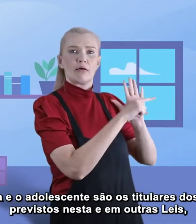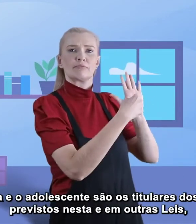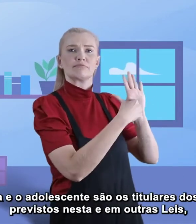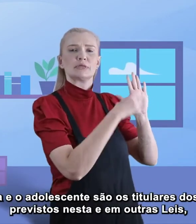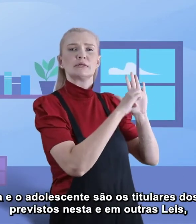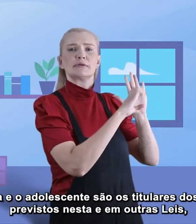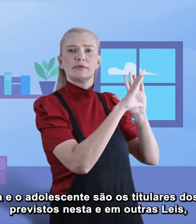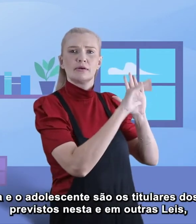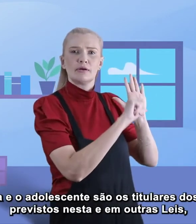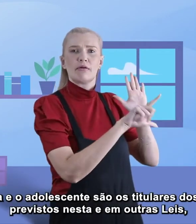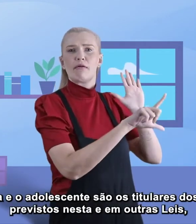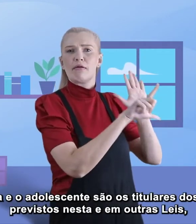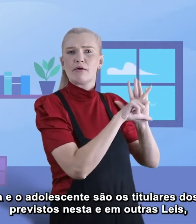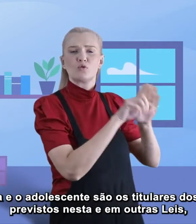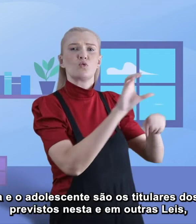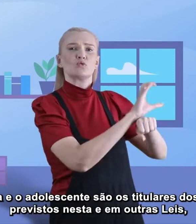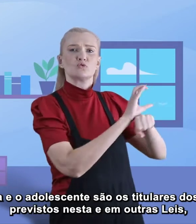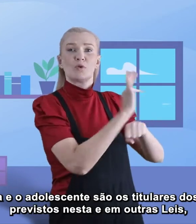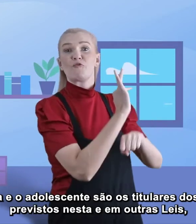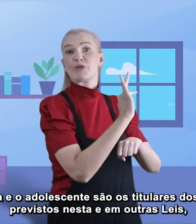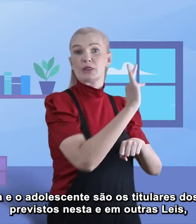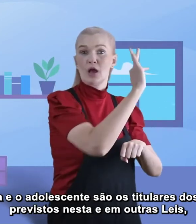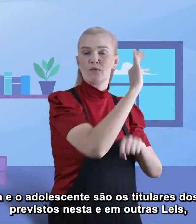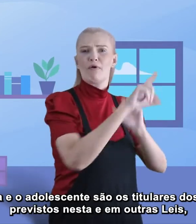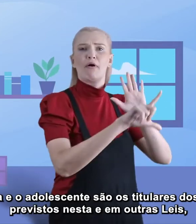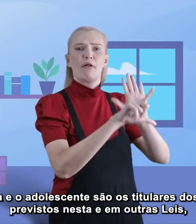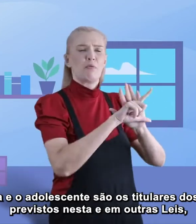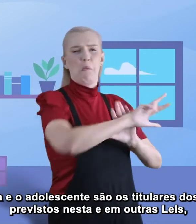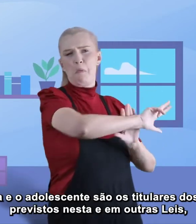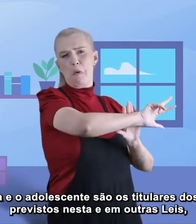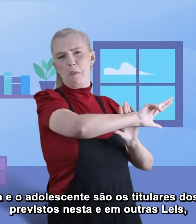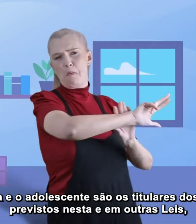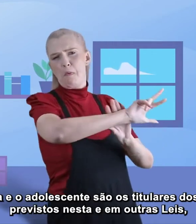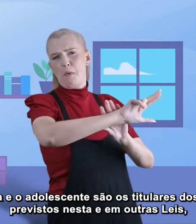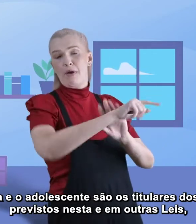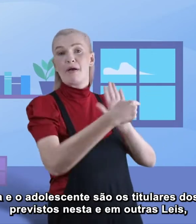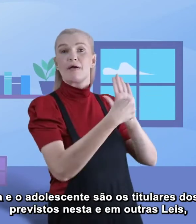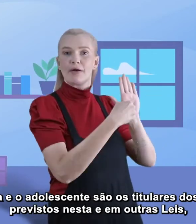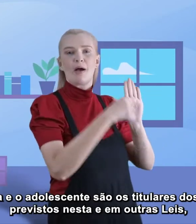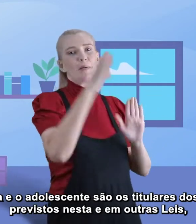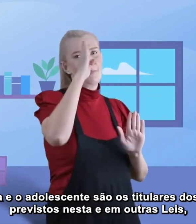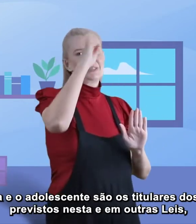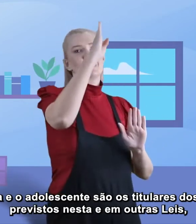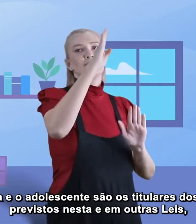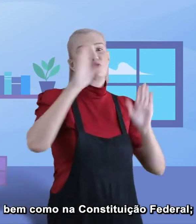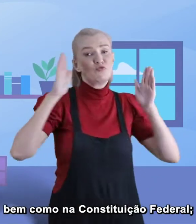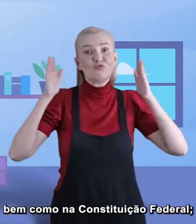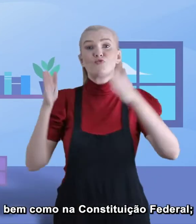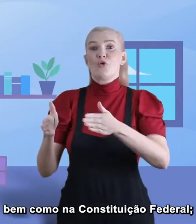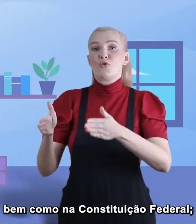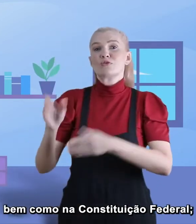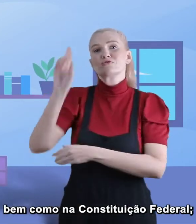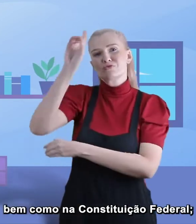criança e o adolescente são os titulares dos direitos previstos nesta e em outras leis, bem como na